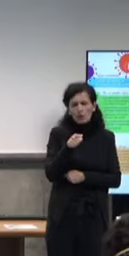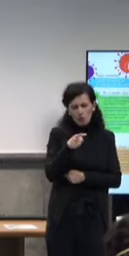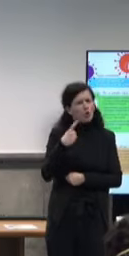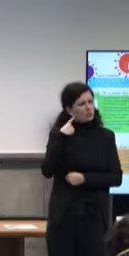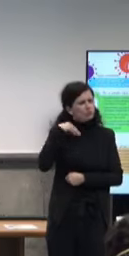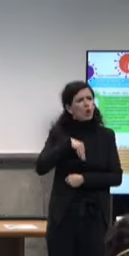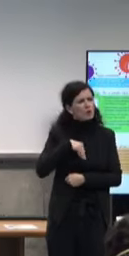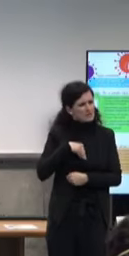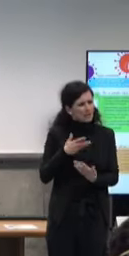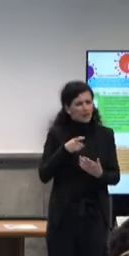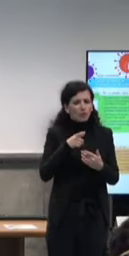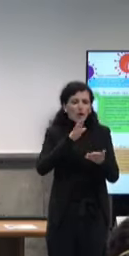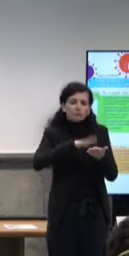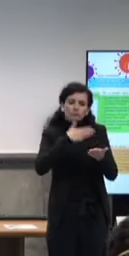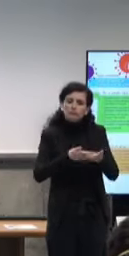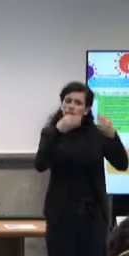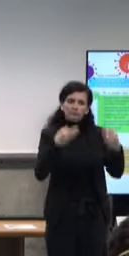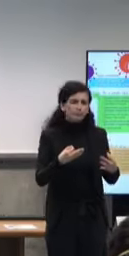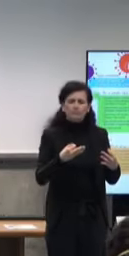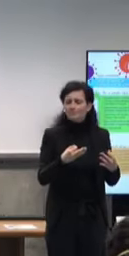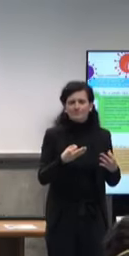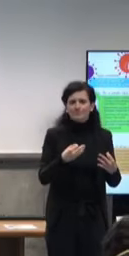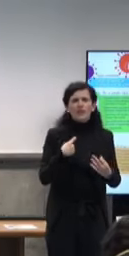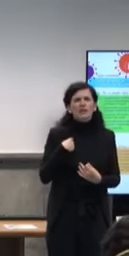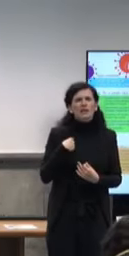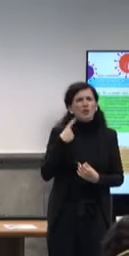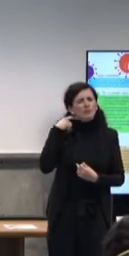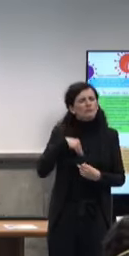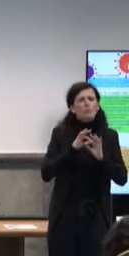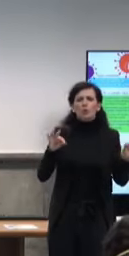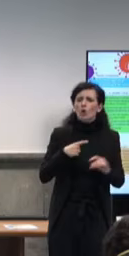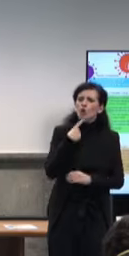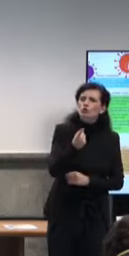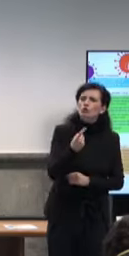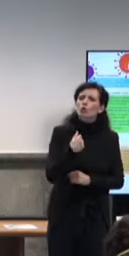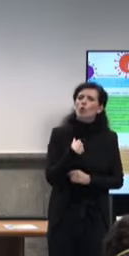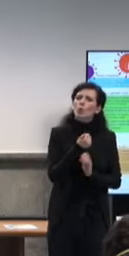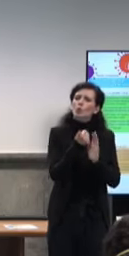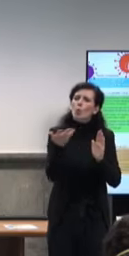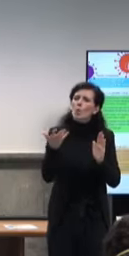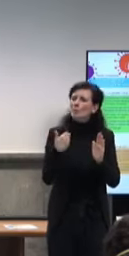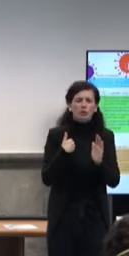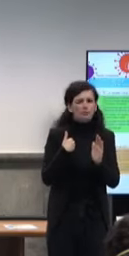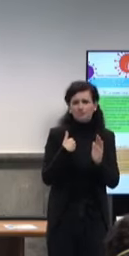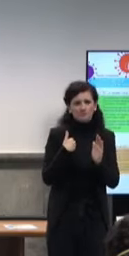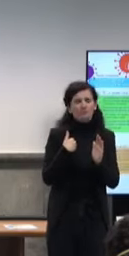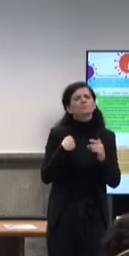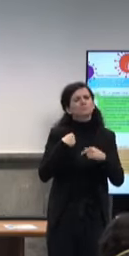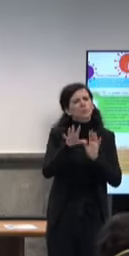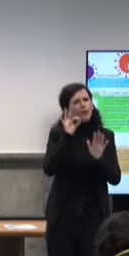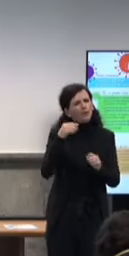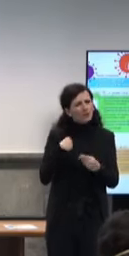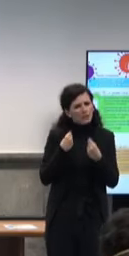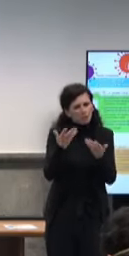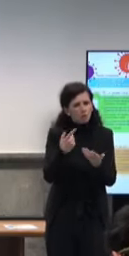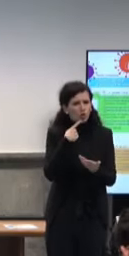non siamo però in grado di io non mi sento di darle una dimensione della sottostima mi sento viceversa di assicurarle che nelle prossime